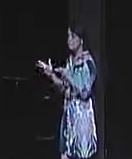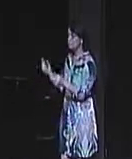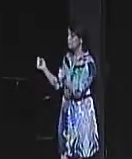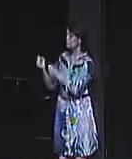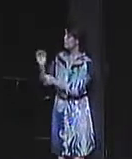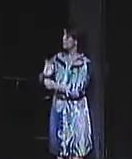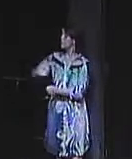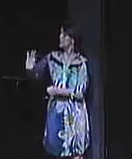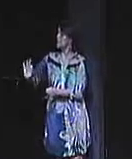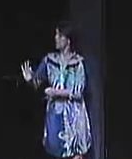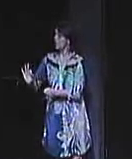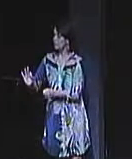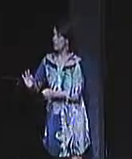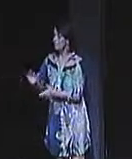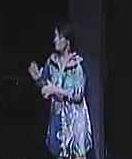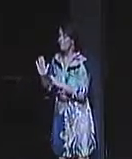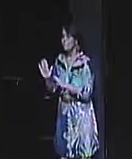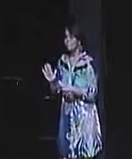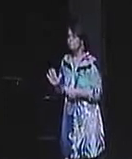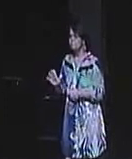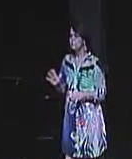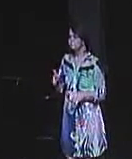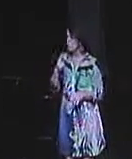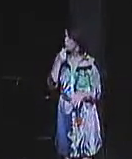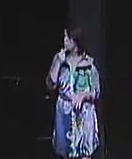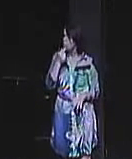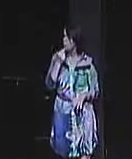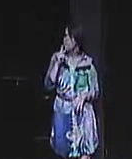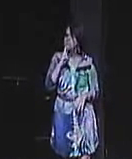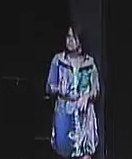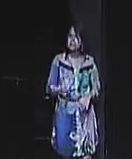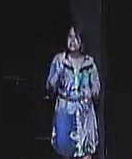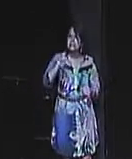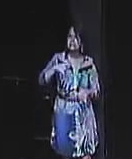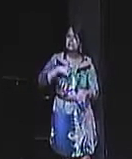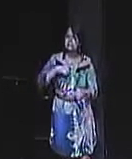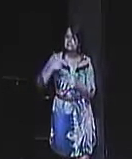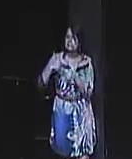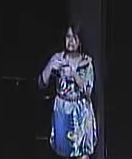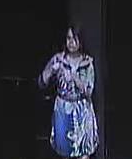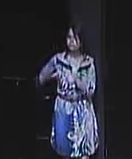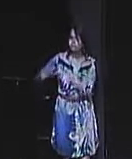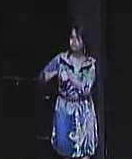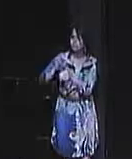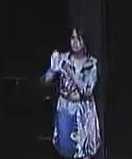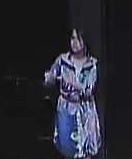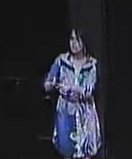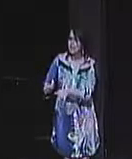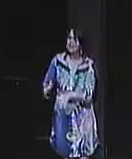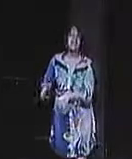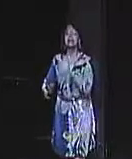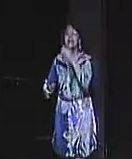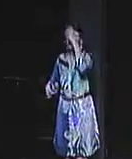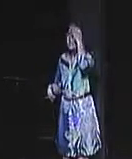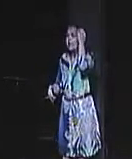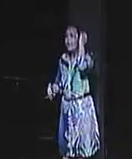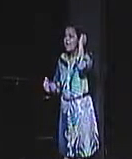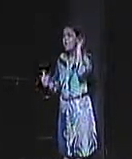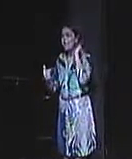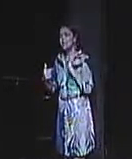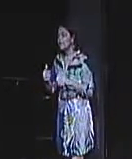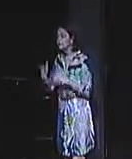tem boa e tem combustível não está com o tanque cheio de combustível e por que você está empurrando assim é que o pc que funcionava